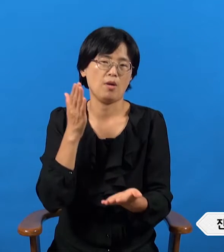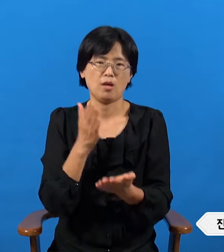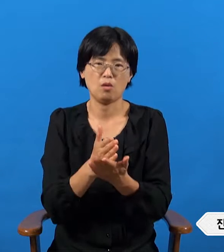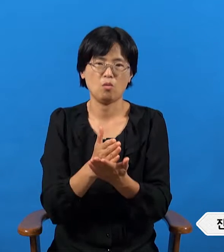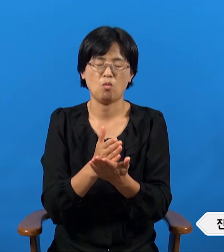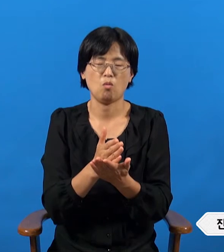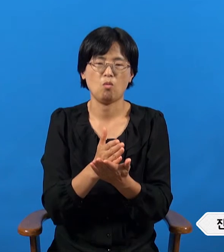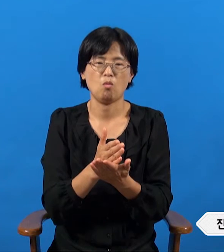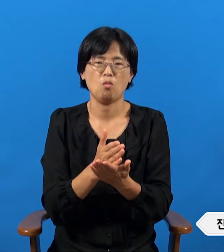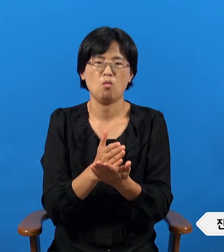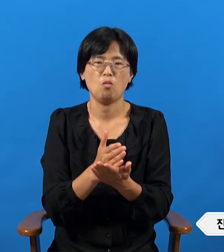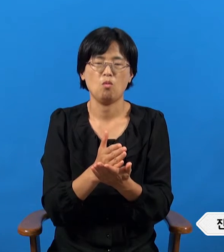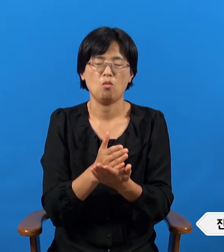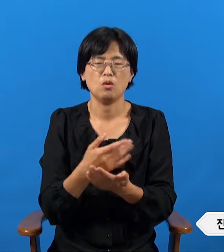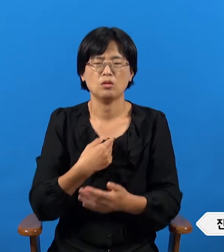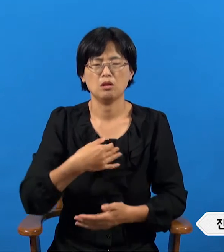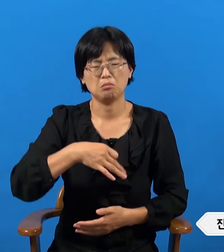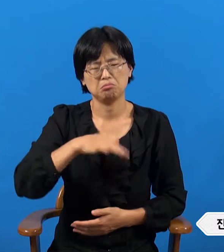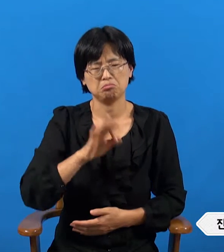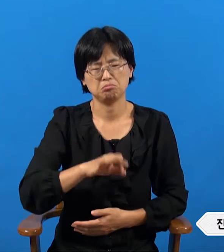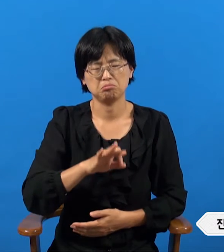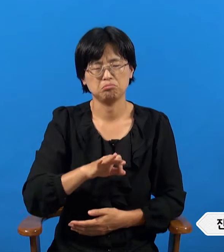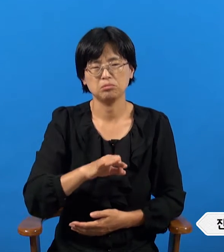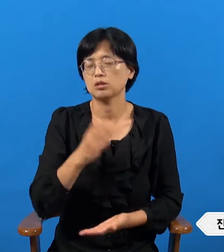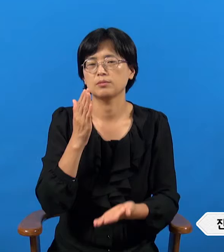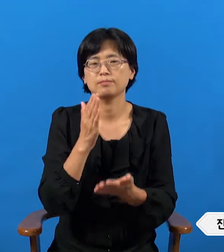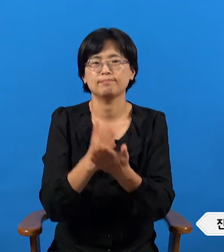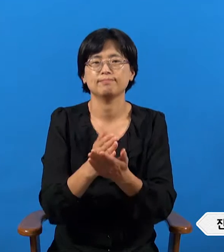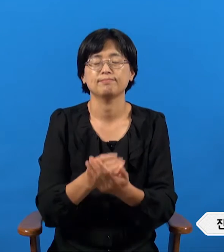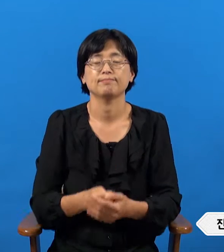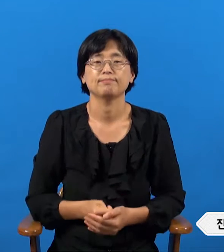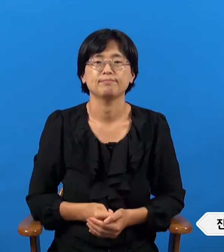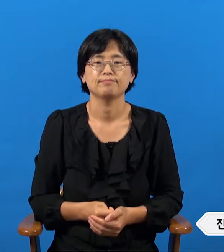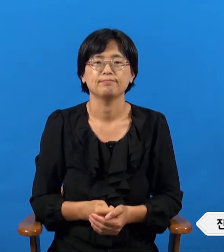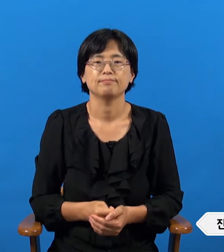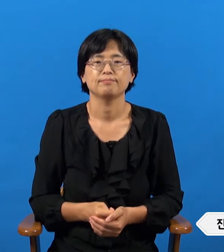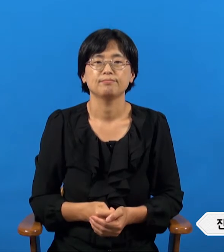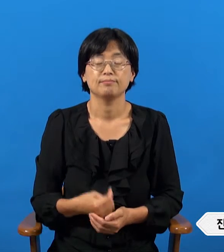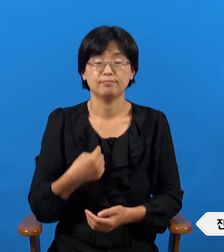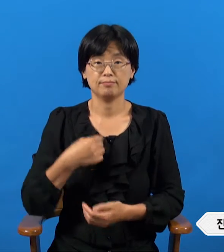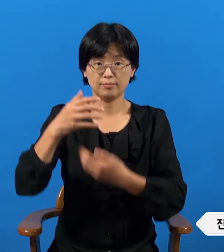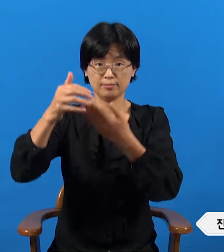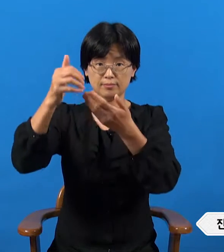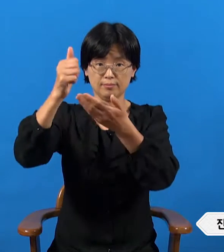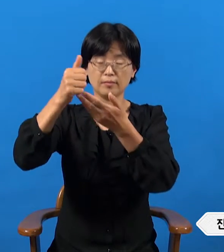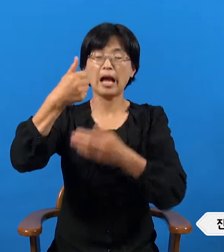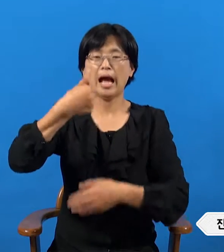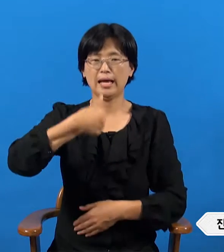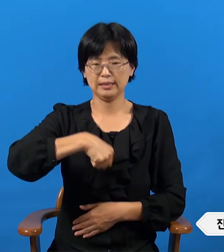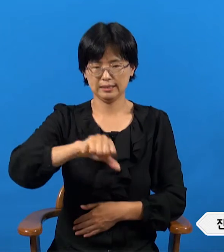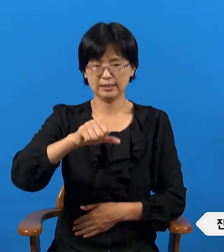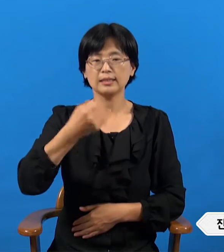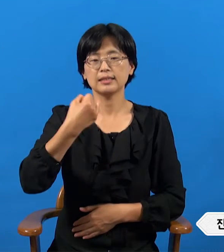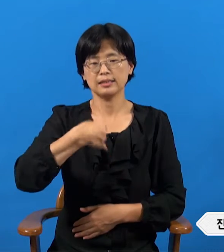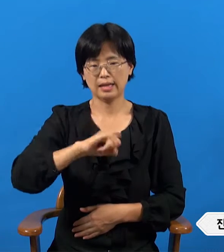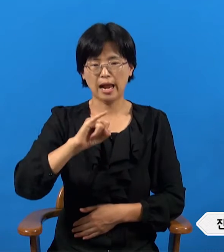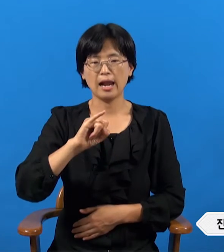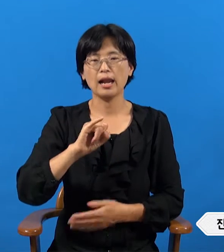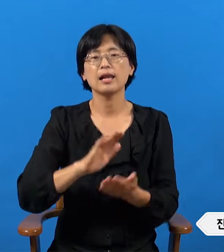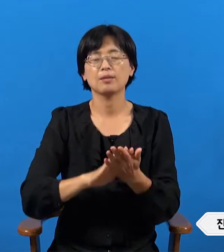내 자신을 비교하며 비하하지 마십시오. 나는 하나님의 자녀입니다.